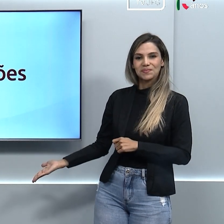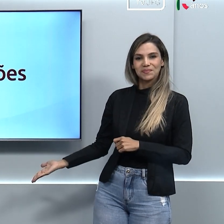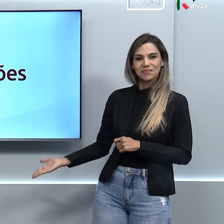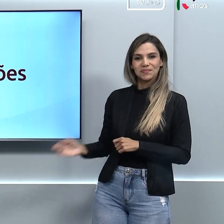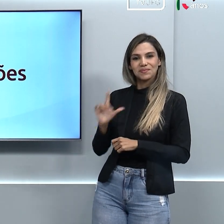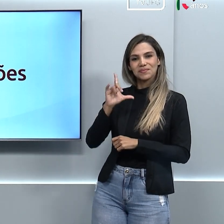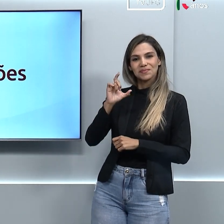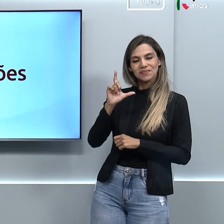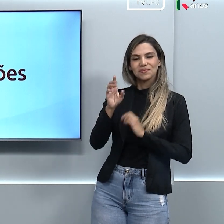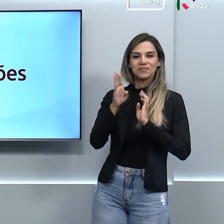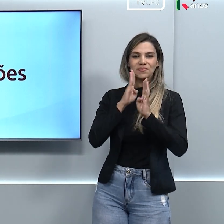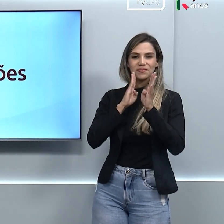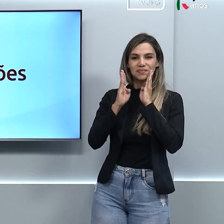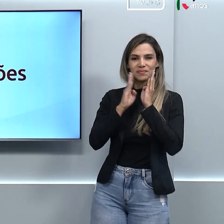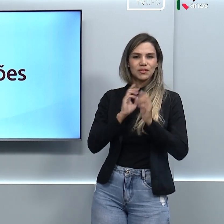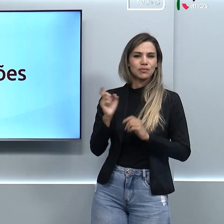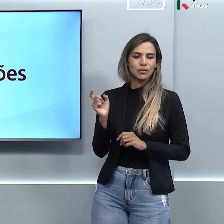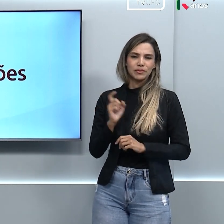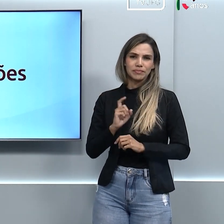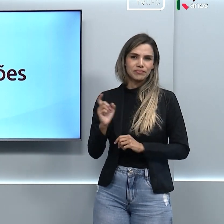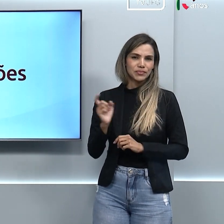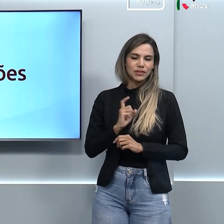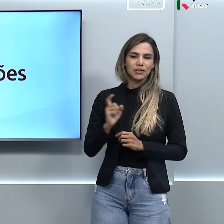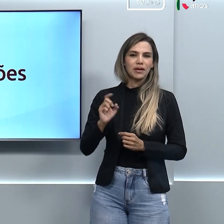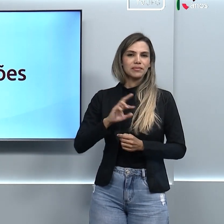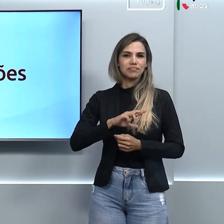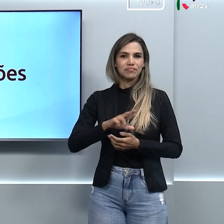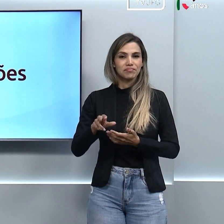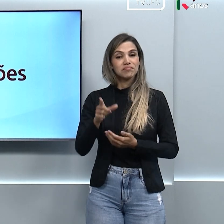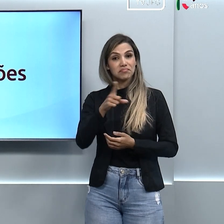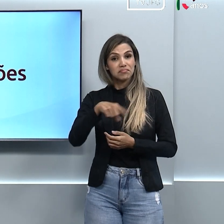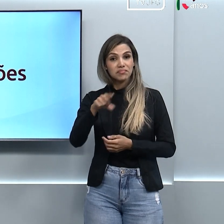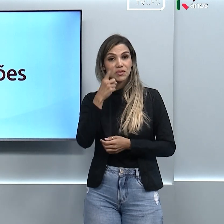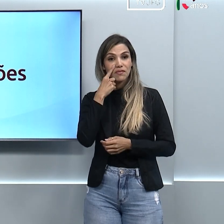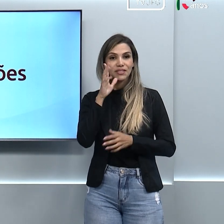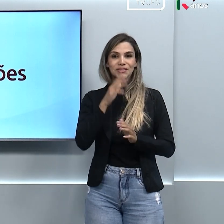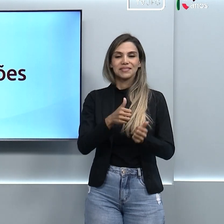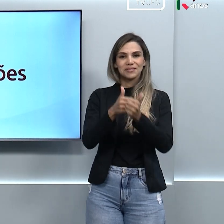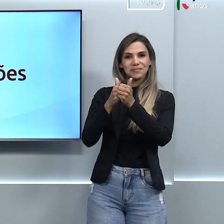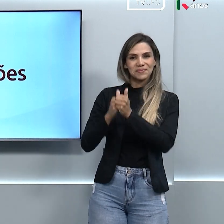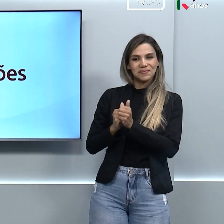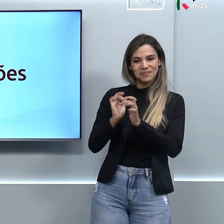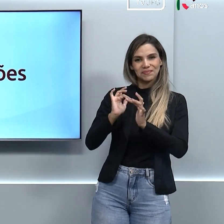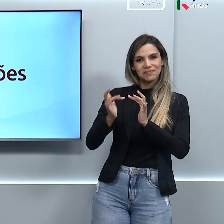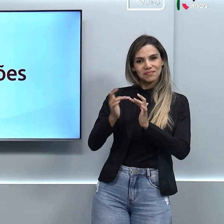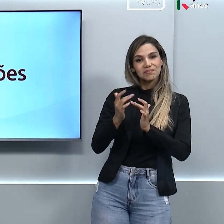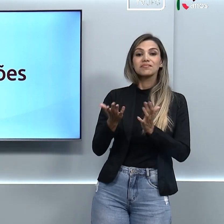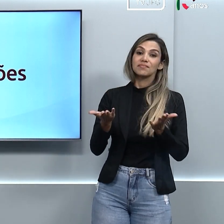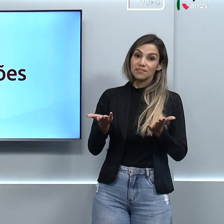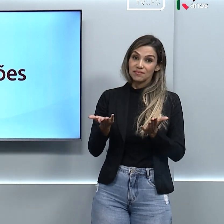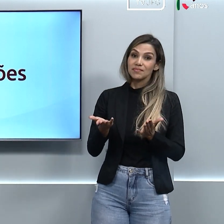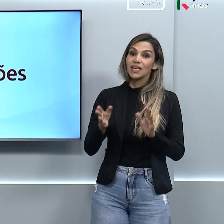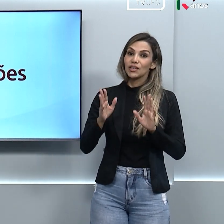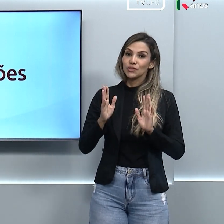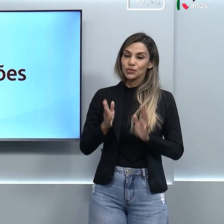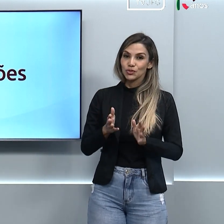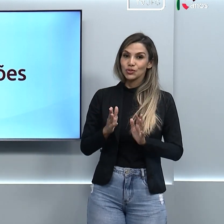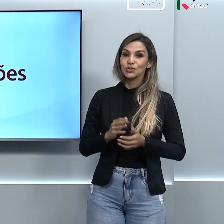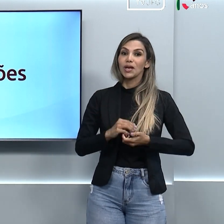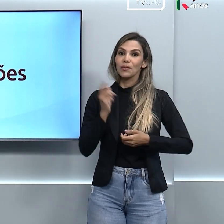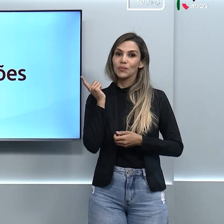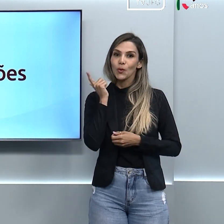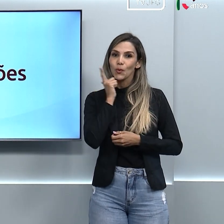no Facebook, no YouTube, no TikTok. Nesses lugares você pode já seguir os nossos perfis, inclusive a gente bateu aí um